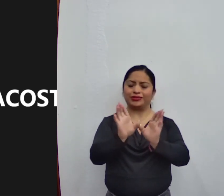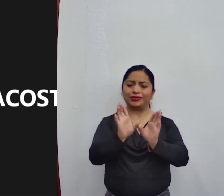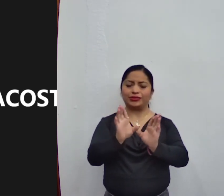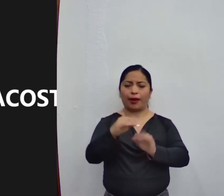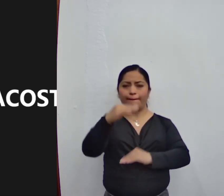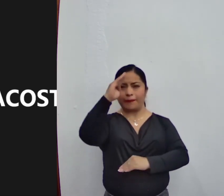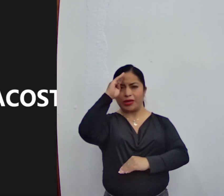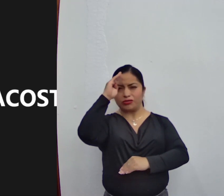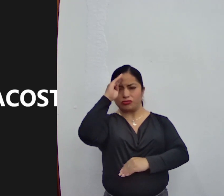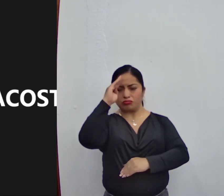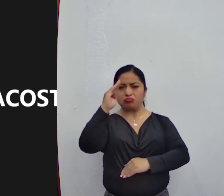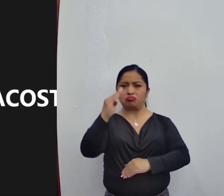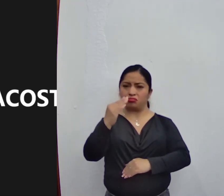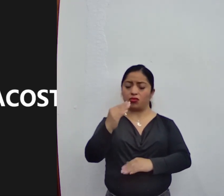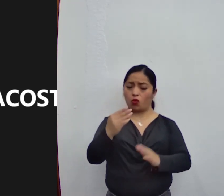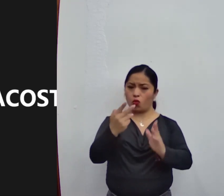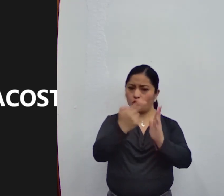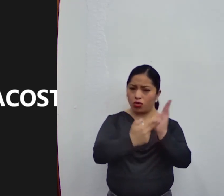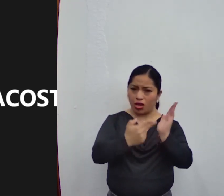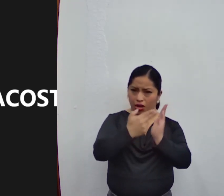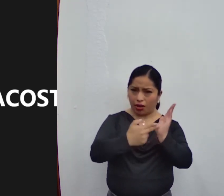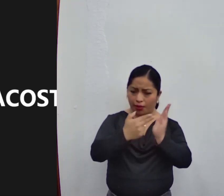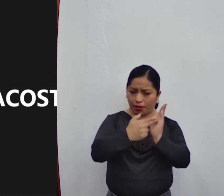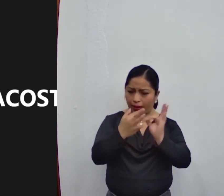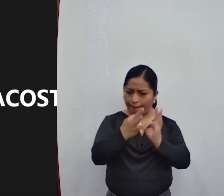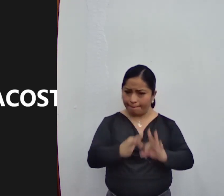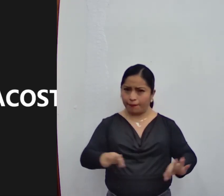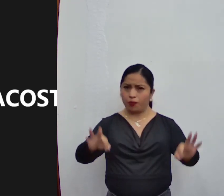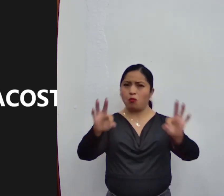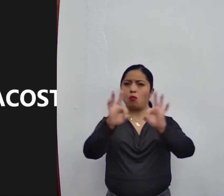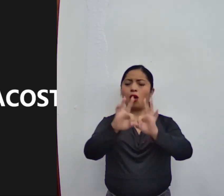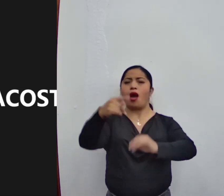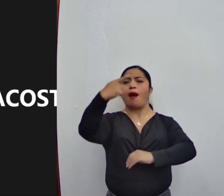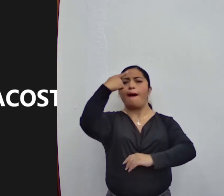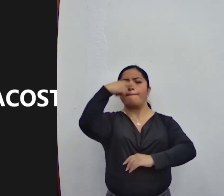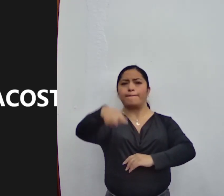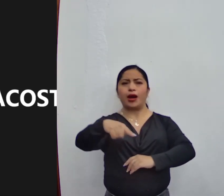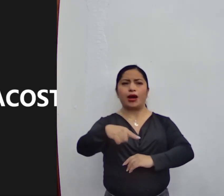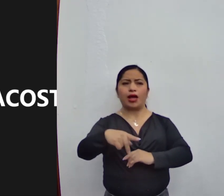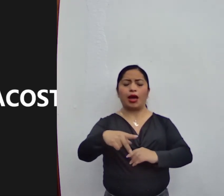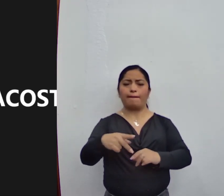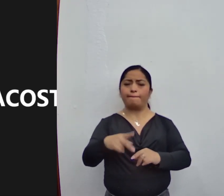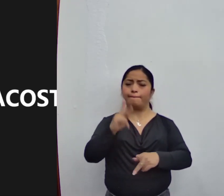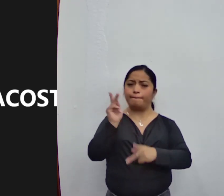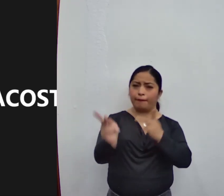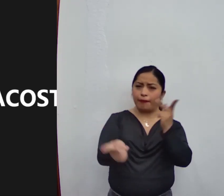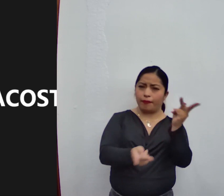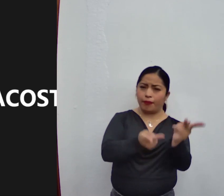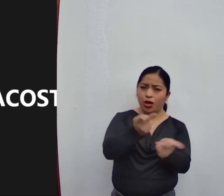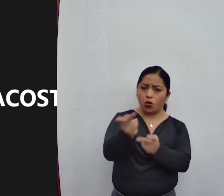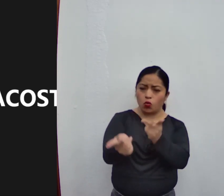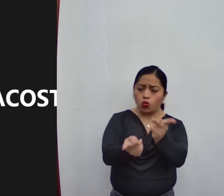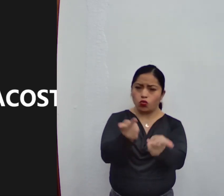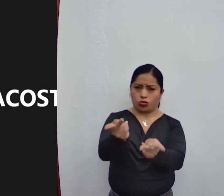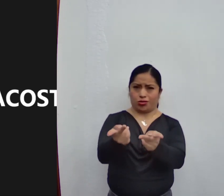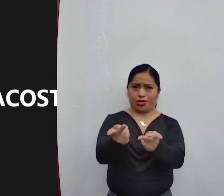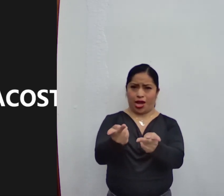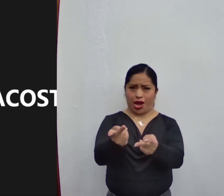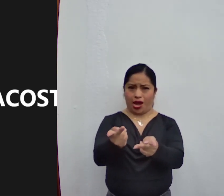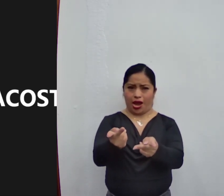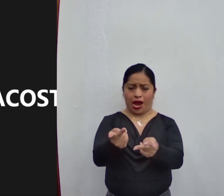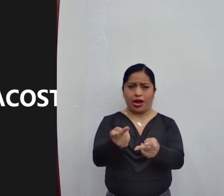herramienta para realizar este censo del que se ha estado hablando de personas